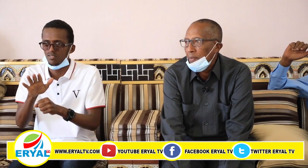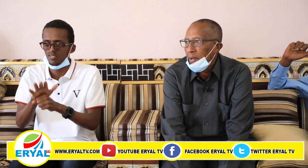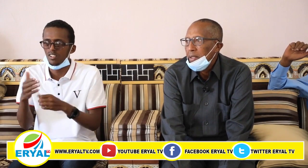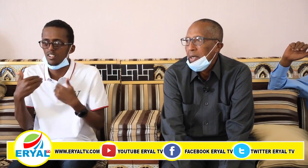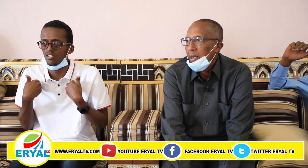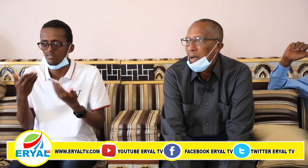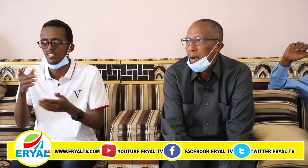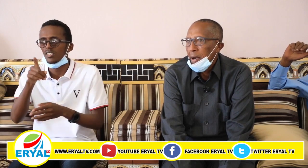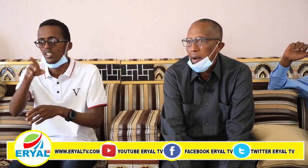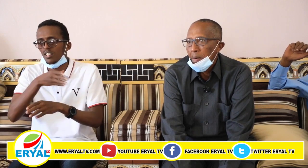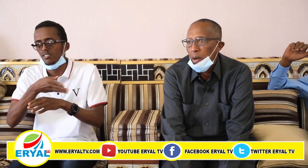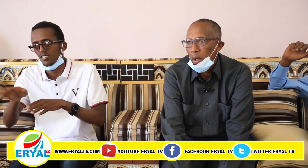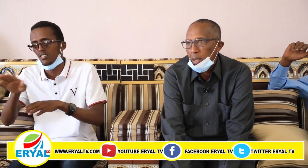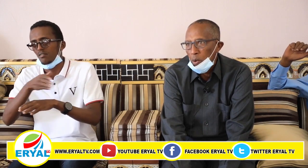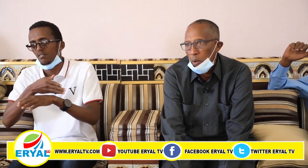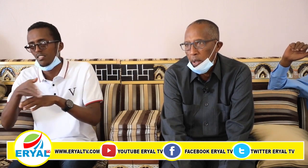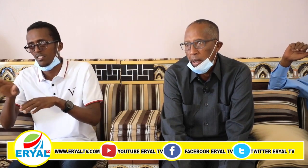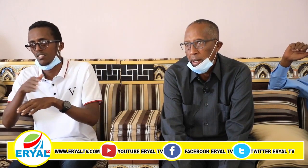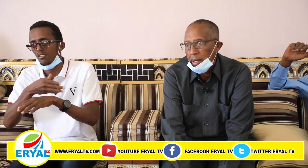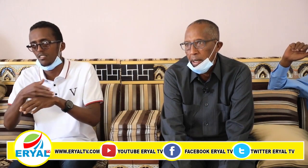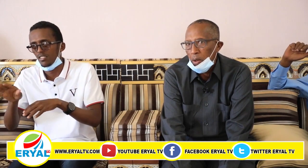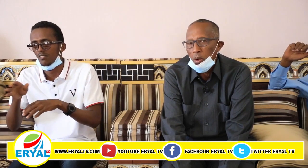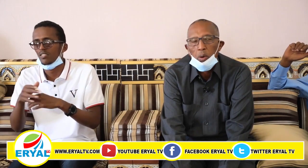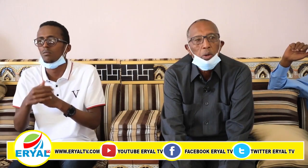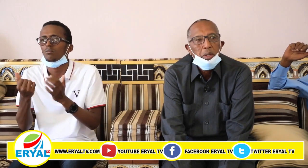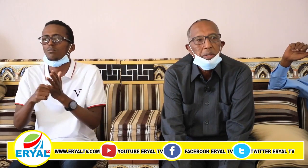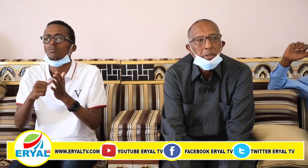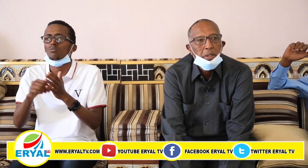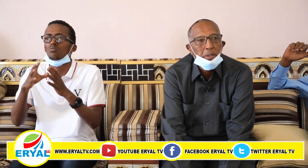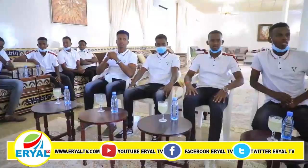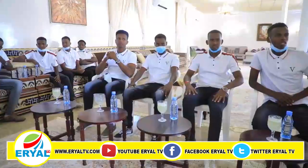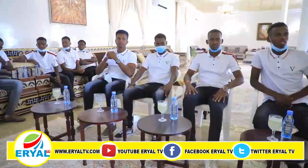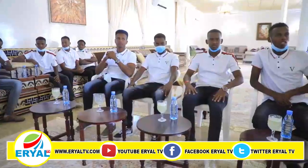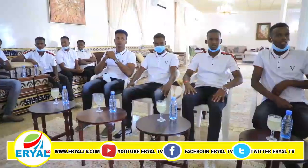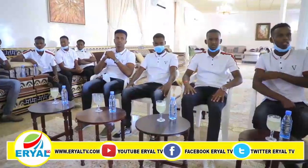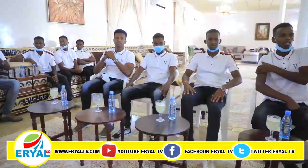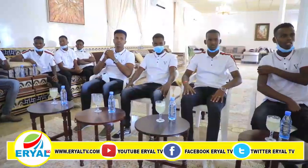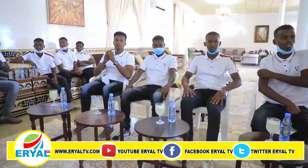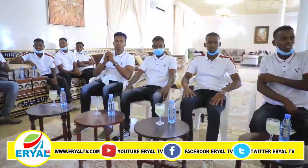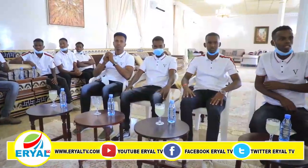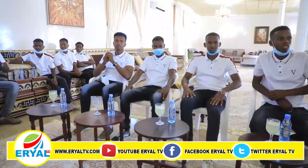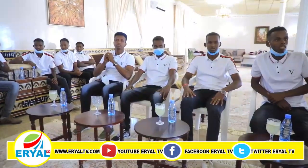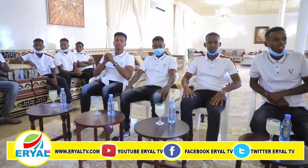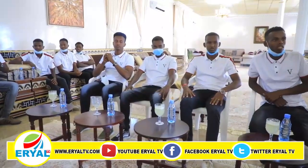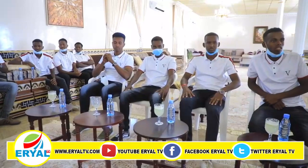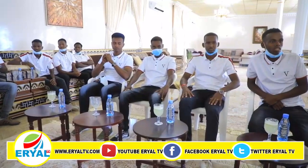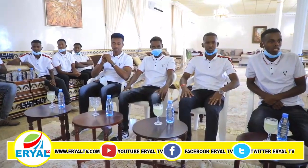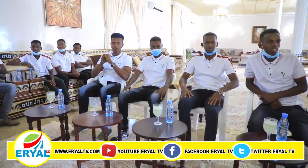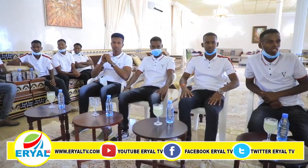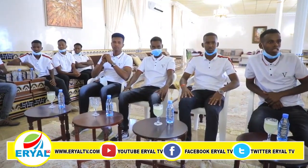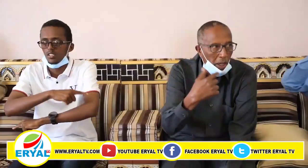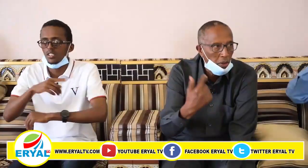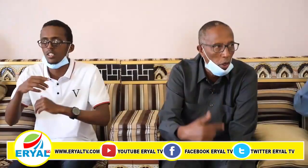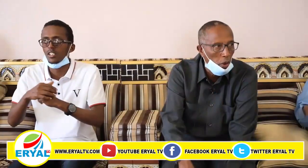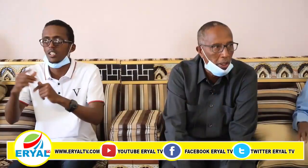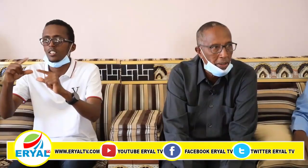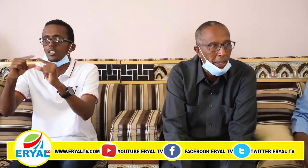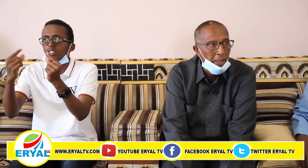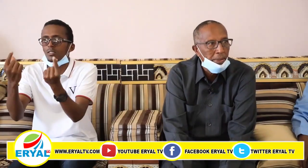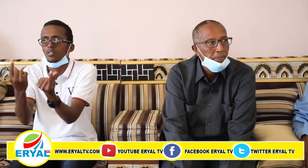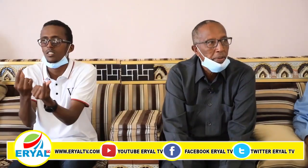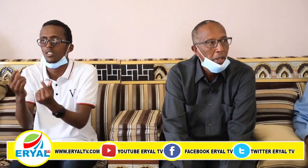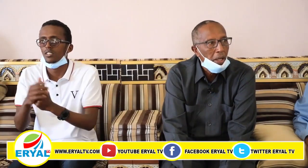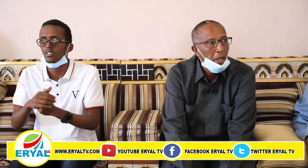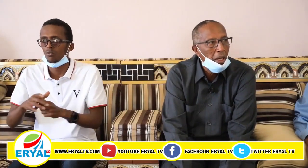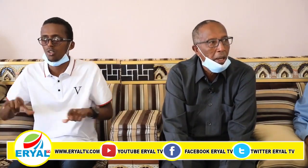la dhaafdhaafay ama hawlaha ka waaweyn ay nahayaan oo laakiin maanta tiimkiin iyo waxaa soo